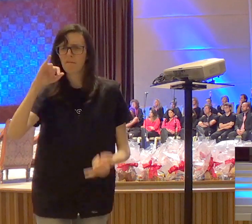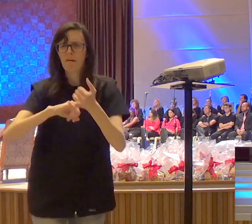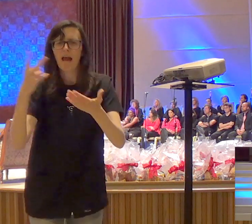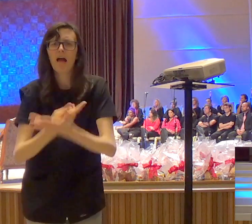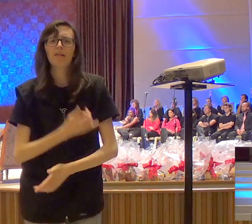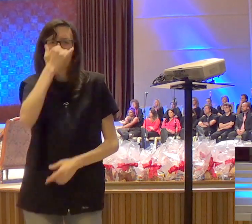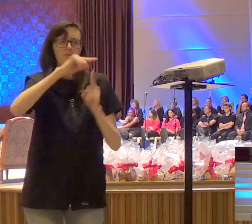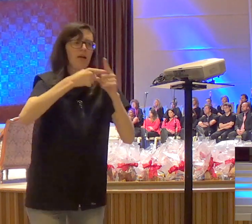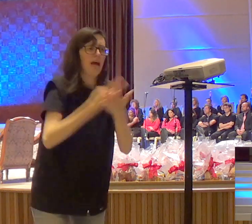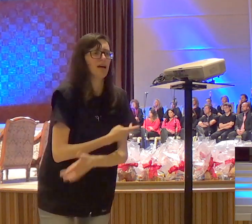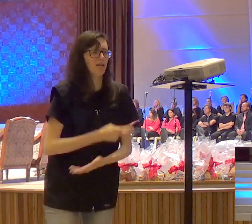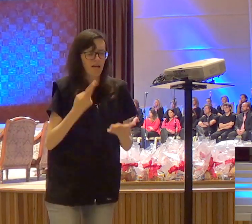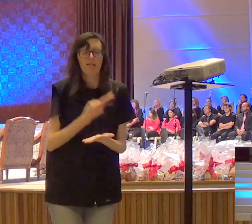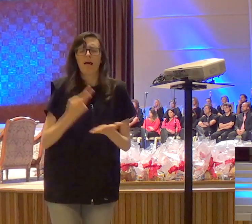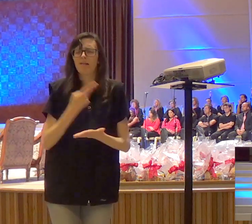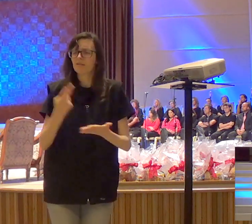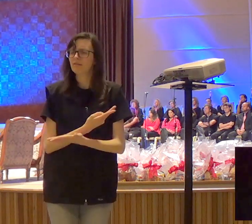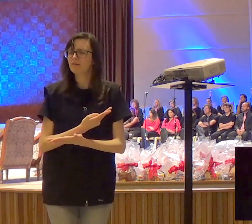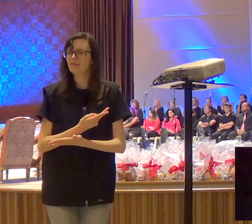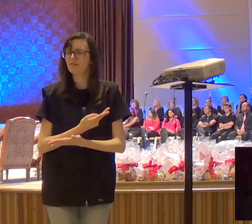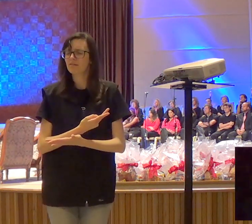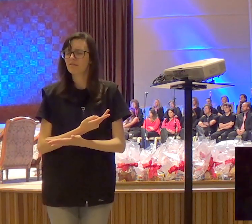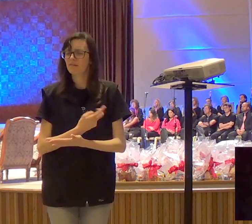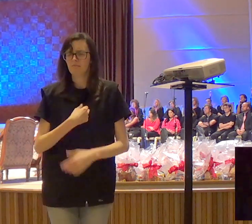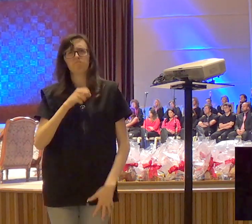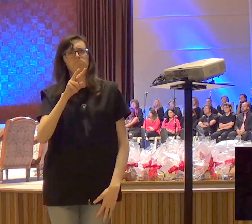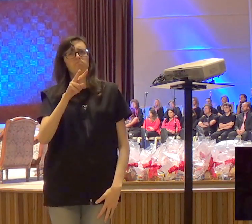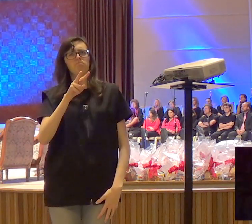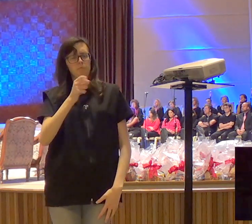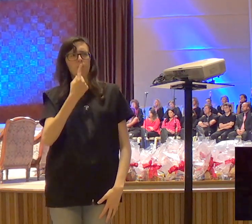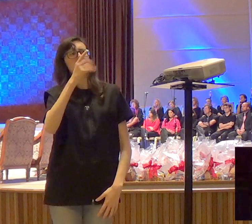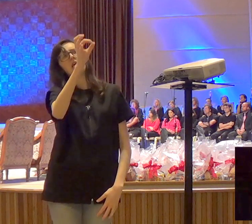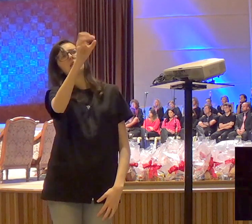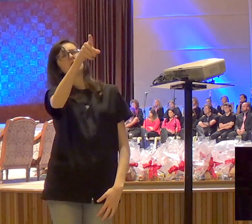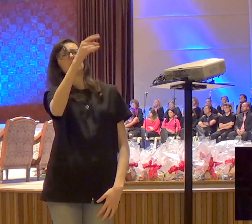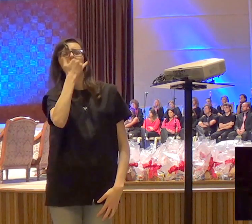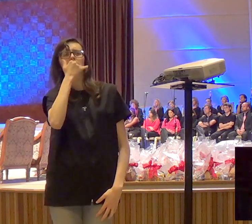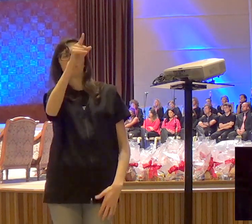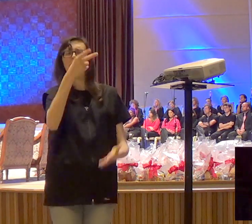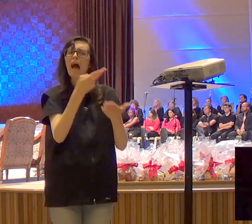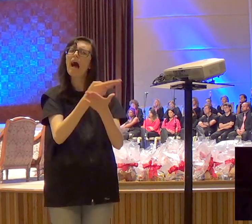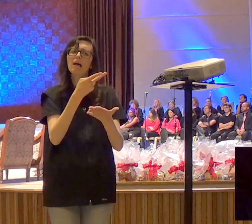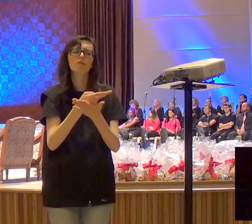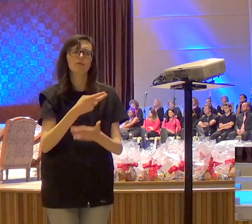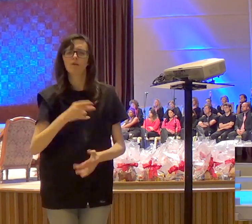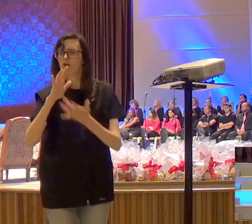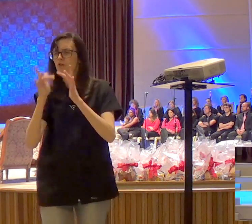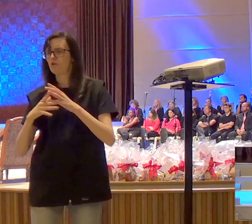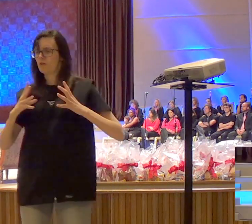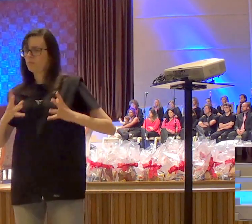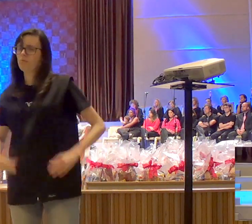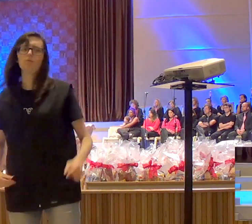If you agree with what I'm doing right here, se você concorda com essa escala que a gente está fazendo aqui agora, I think you're reading